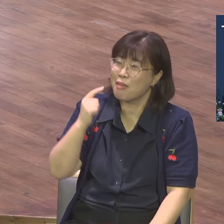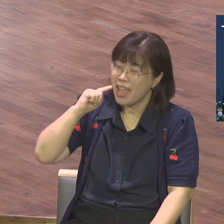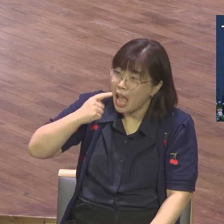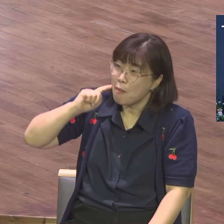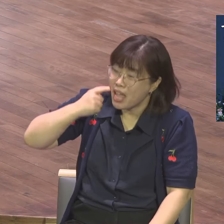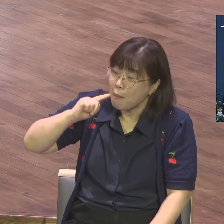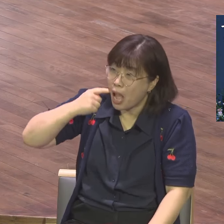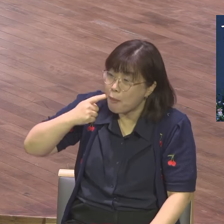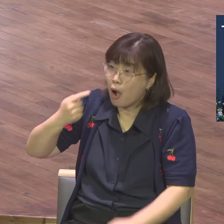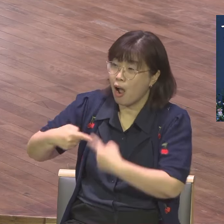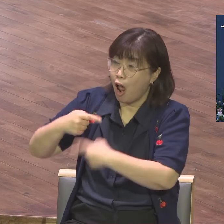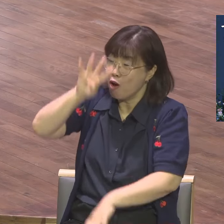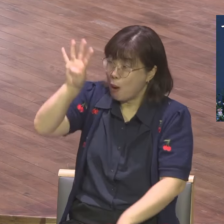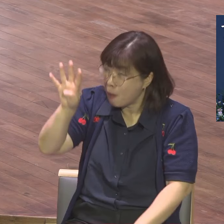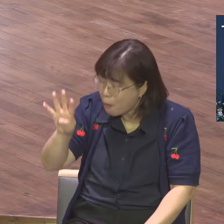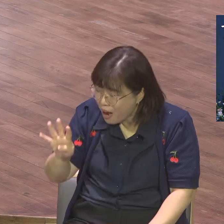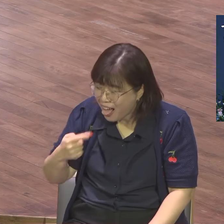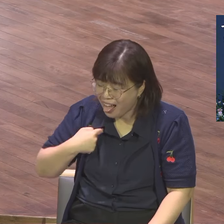노처녀들이